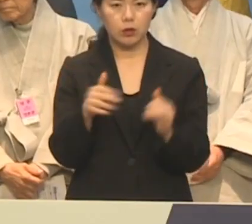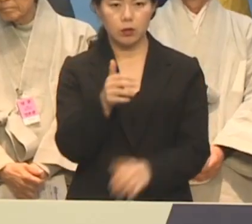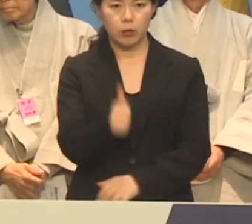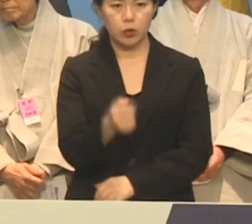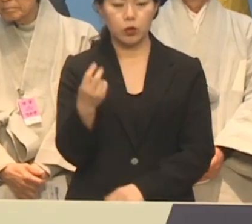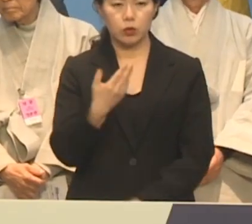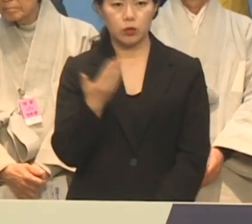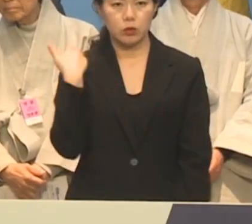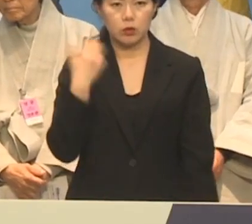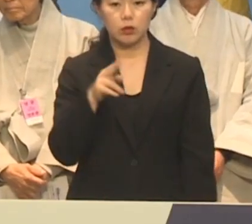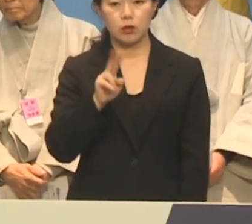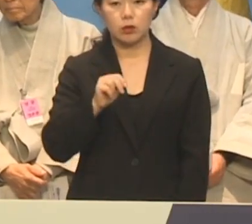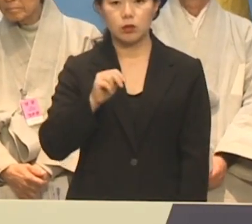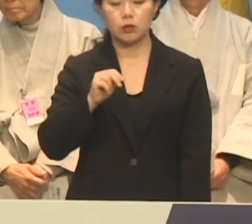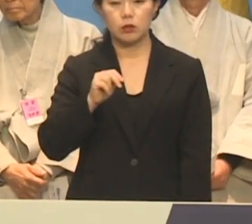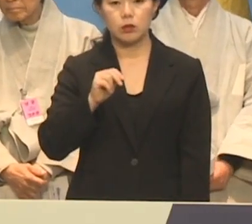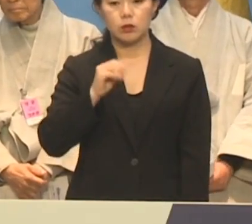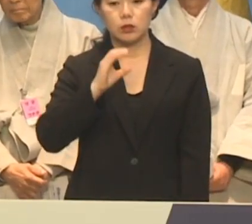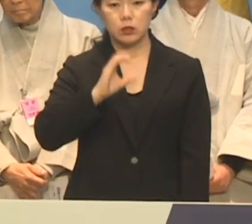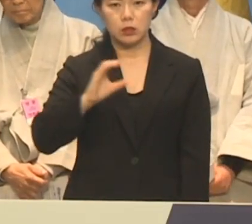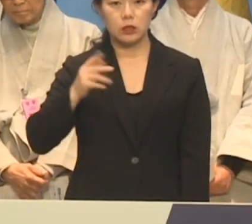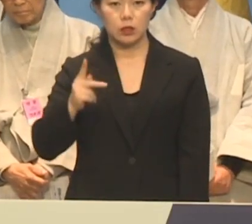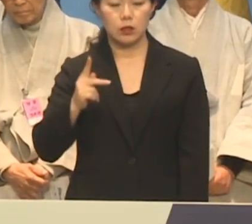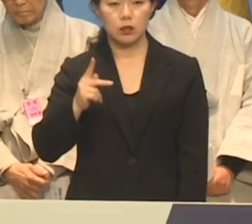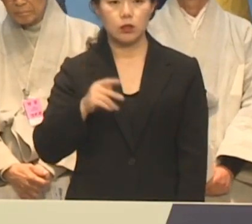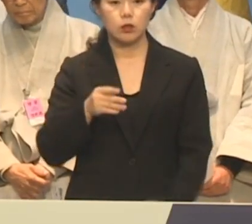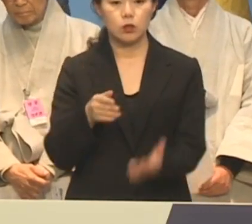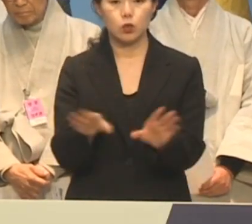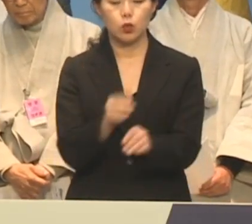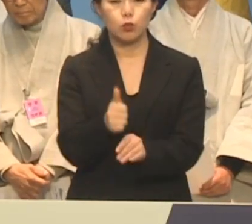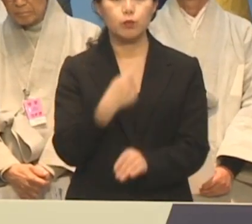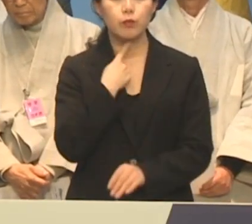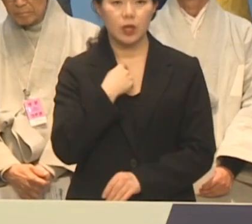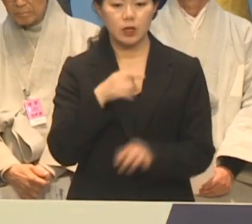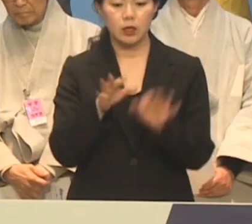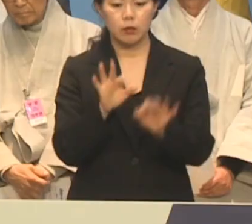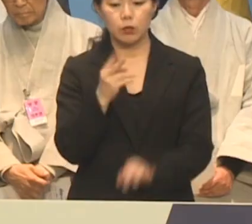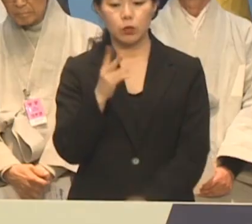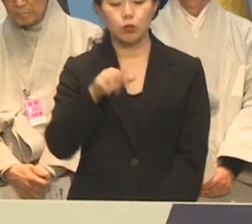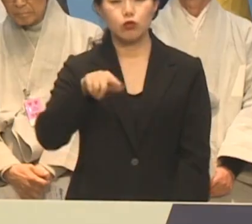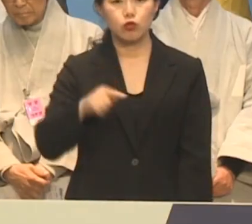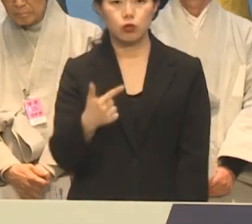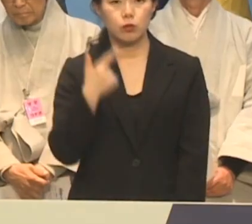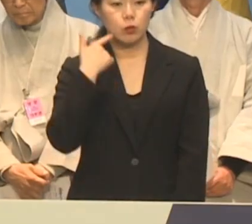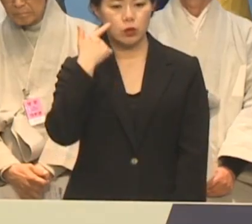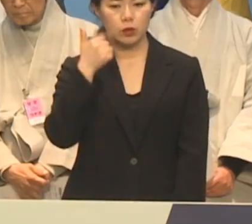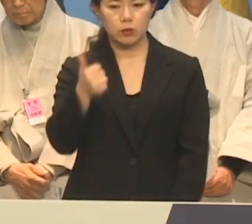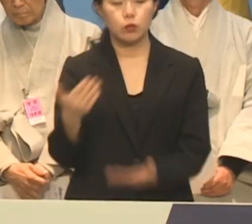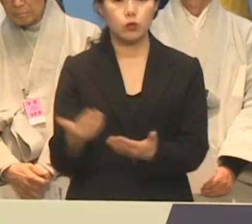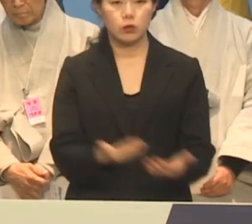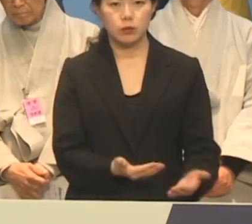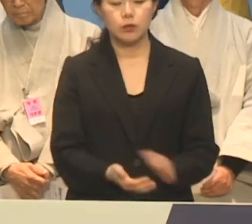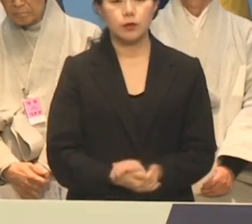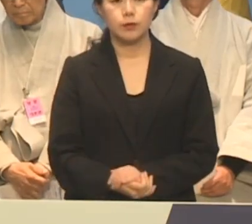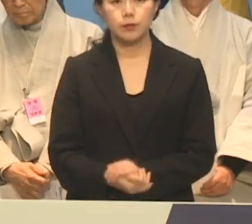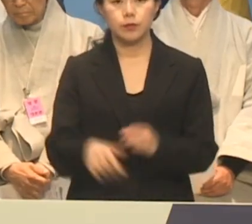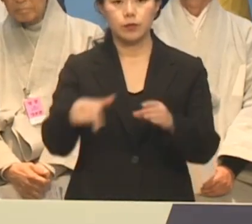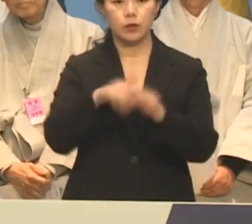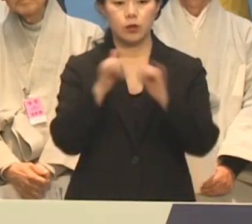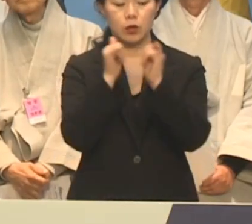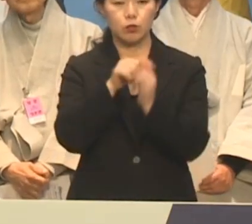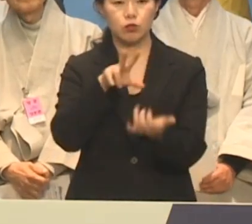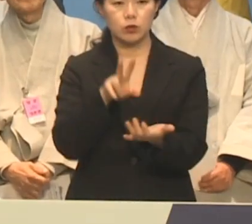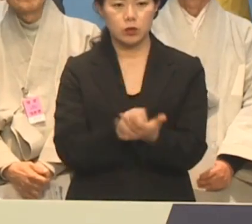전 NCK 총무를 역임하셨던 김영주 목사님 함께 자리해 주셨습니다. 기독교